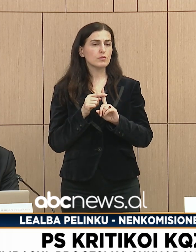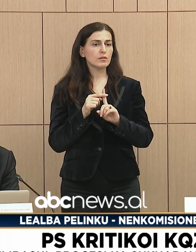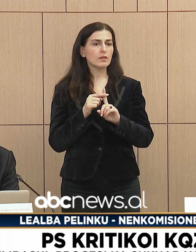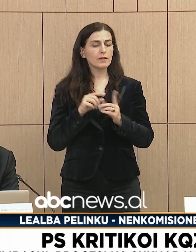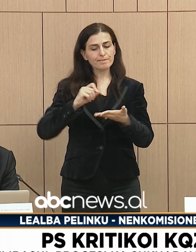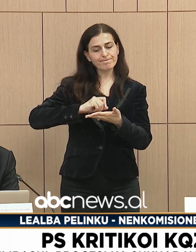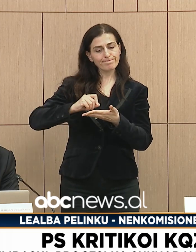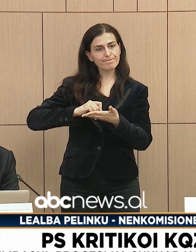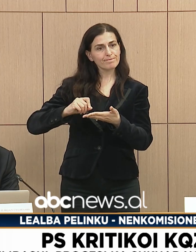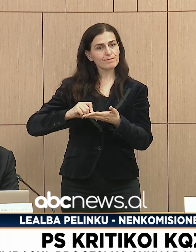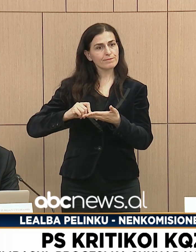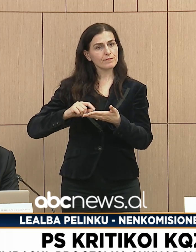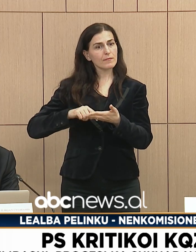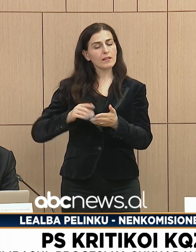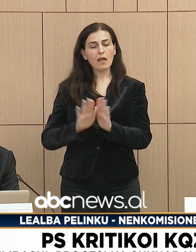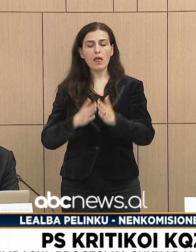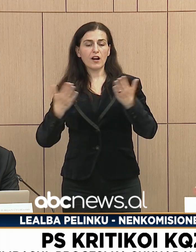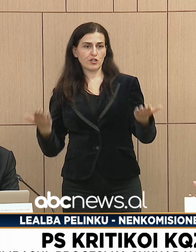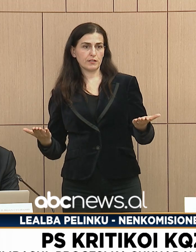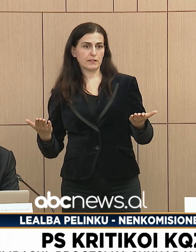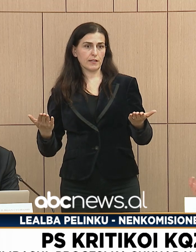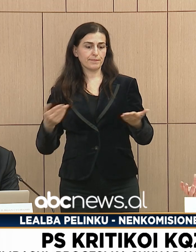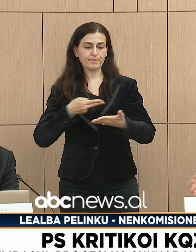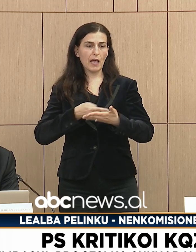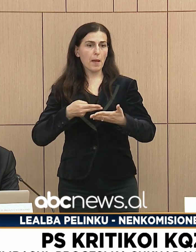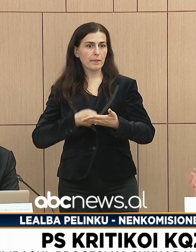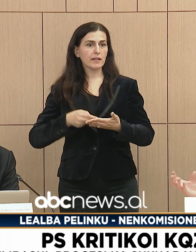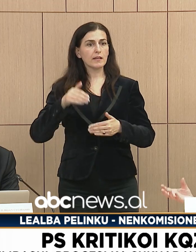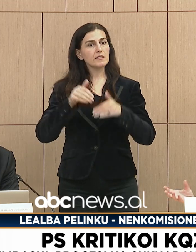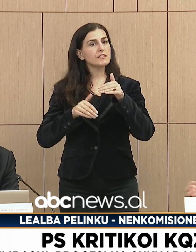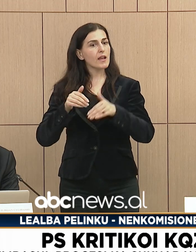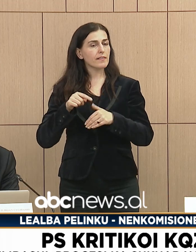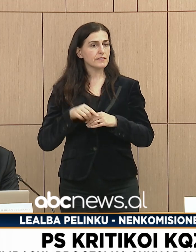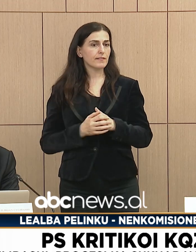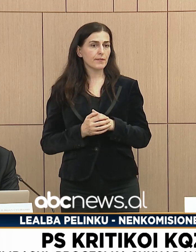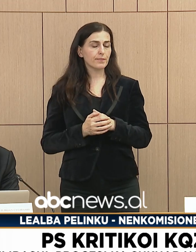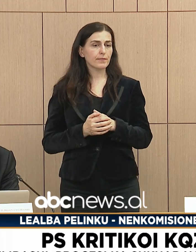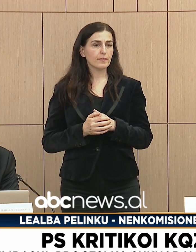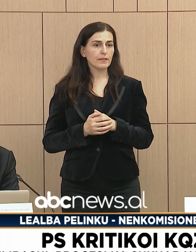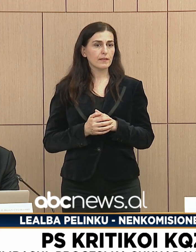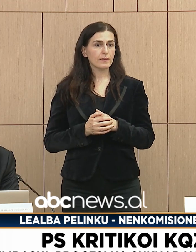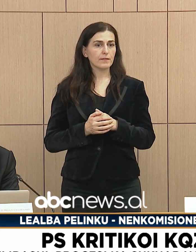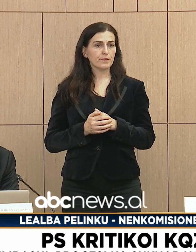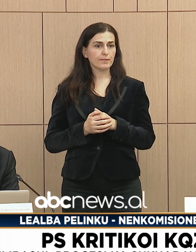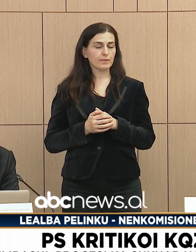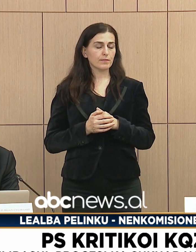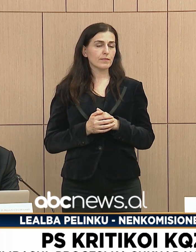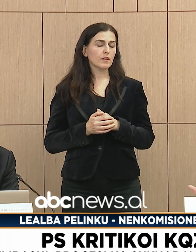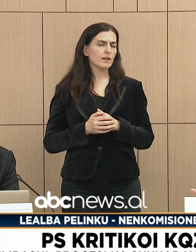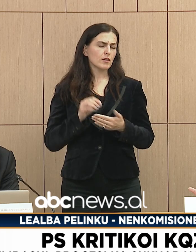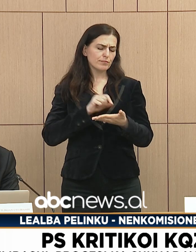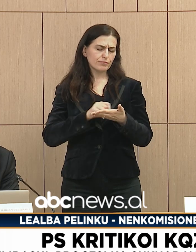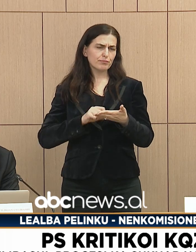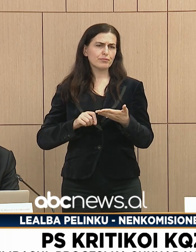në shkrimin në regjistrin e zgjedhjeve. Gjithashtu edhe në shkrimin vetë operatorit me sekretarin në librin e protokollit. Ky